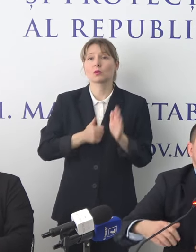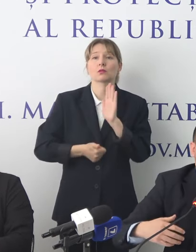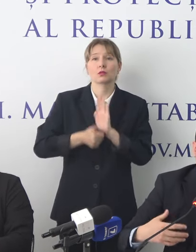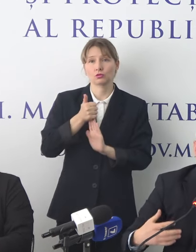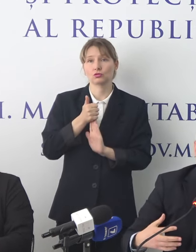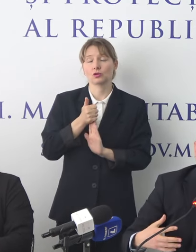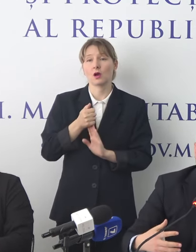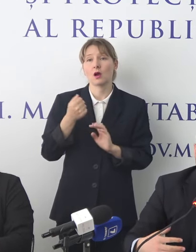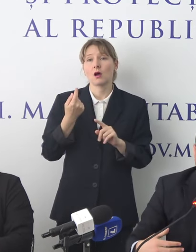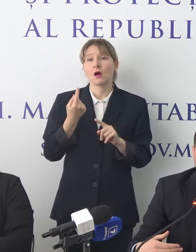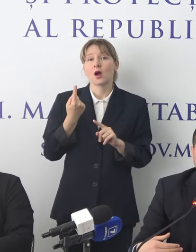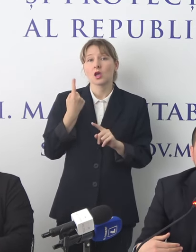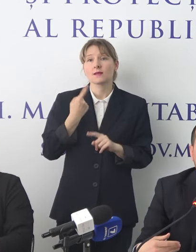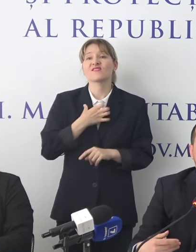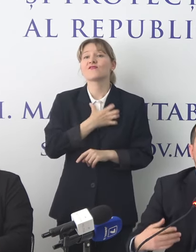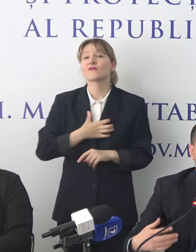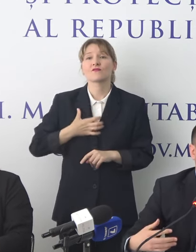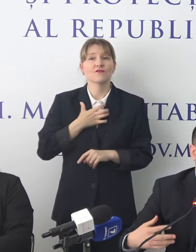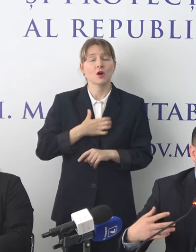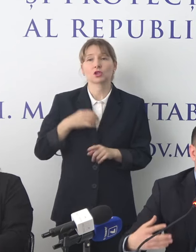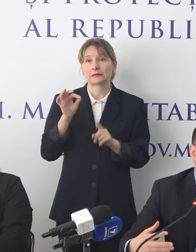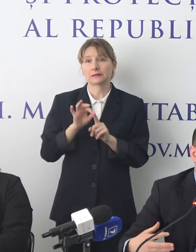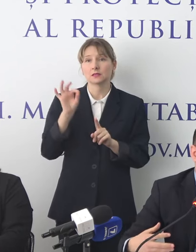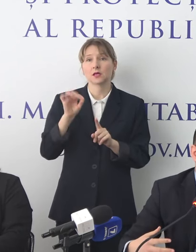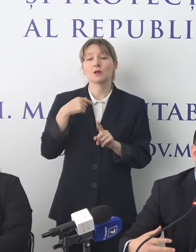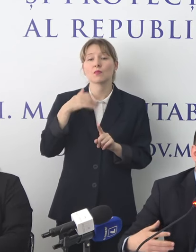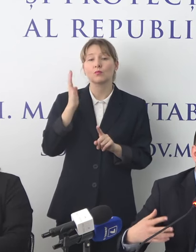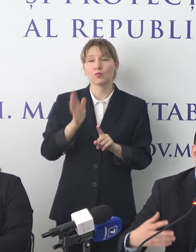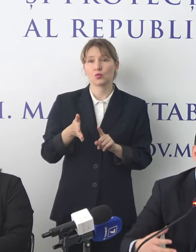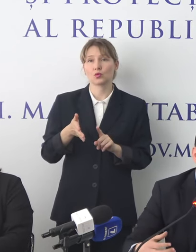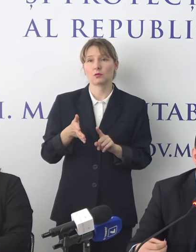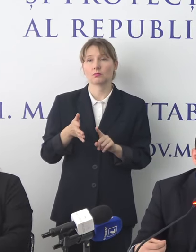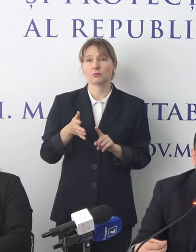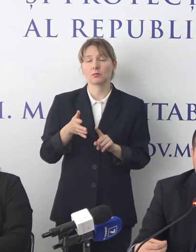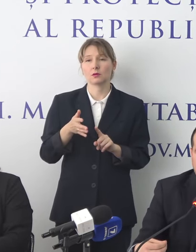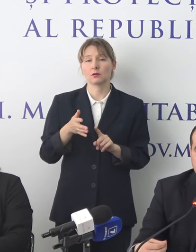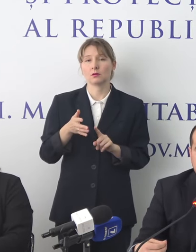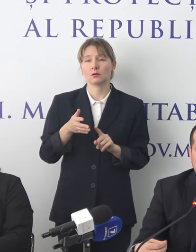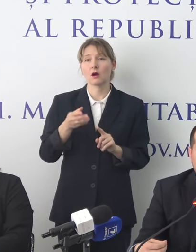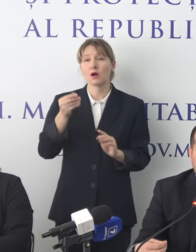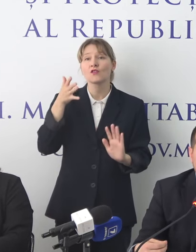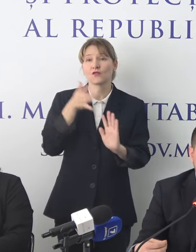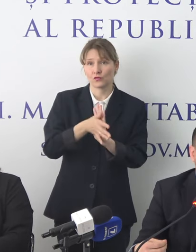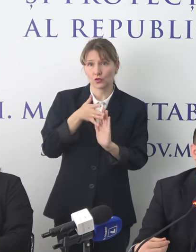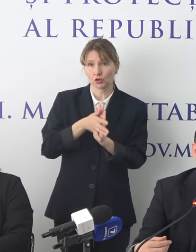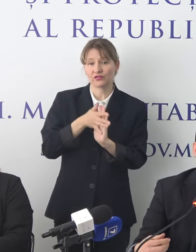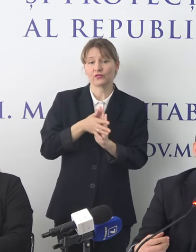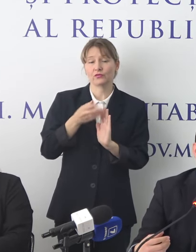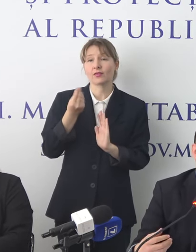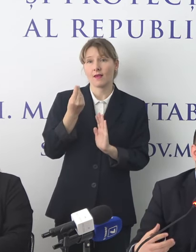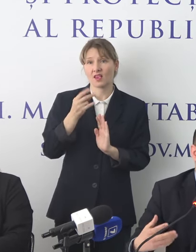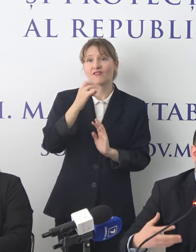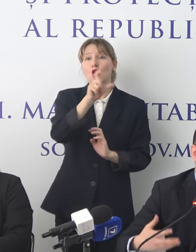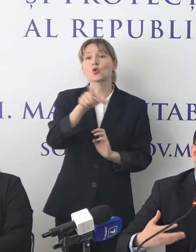alt element foarte important este că pe lângă faptul că noi vom responsabiliza și vom investi în colegii noștri din prima linie, ne